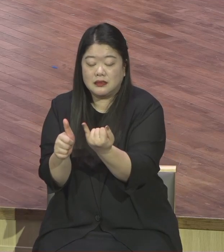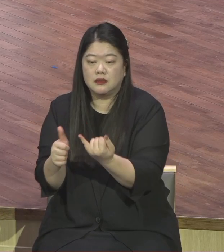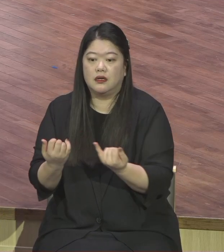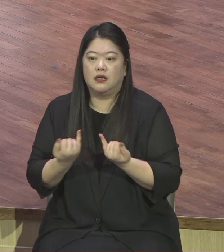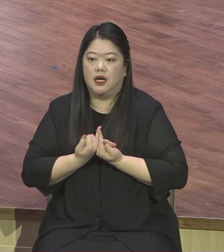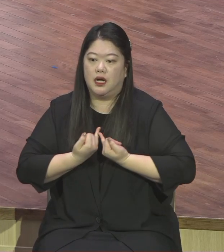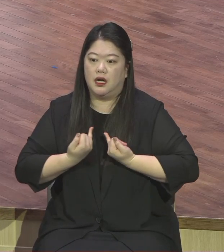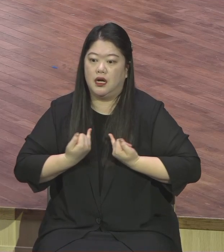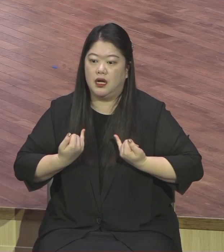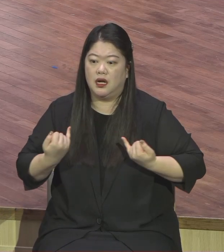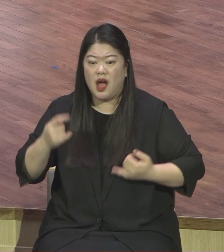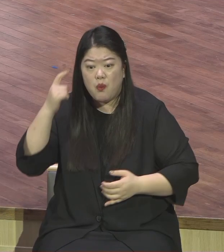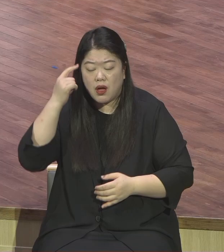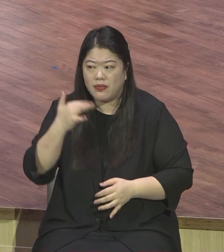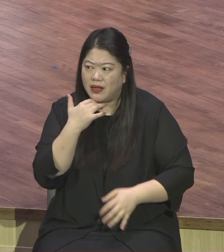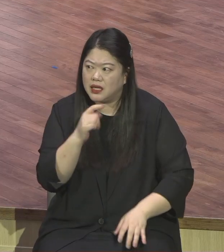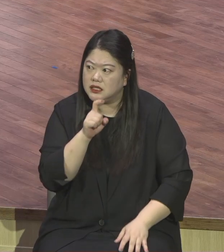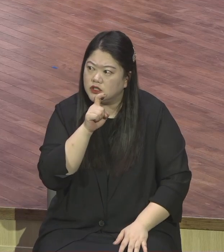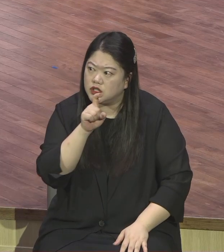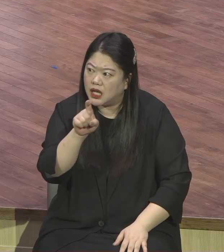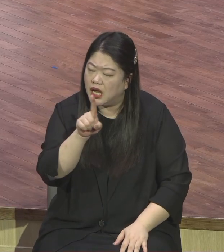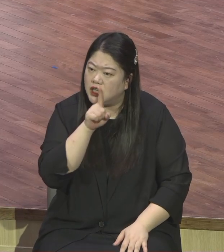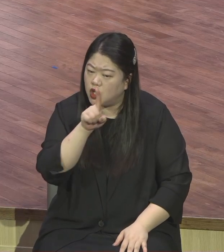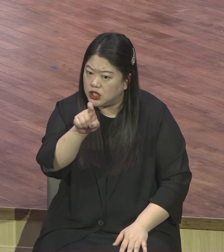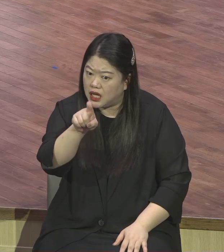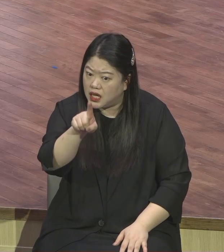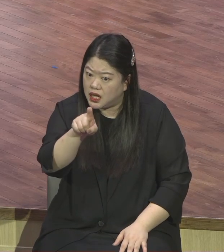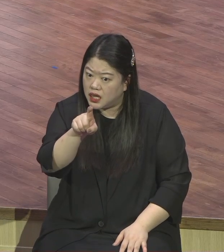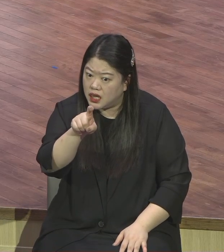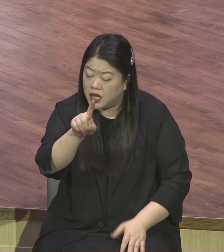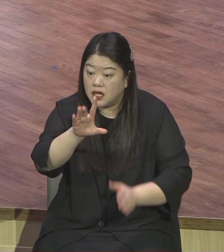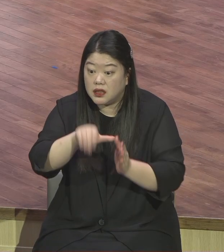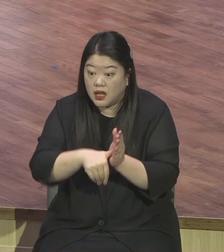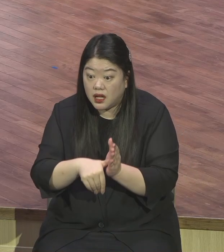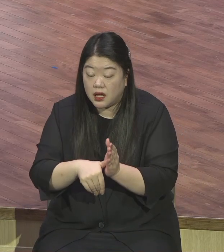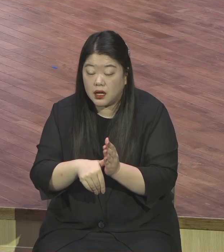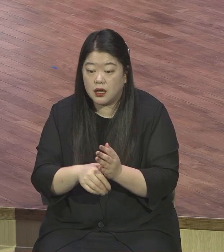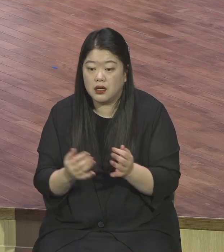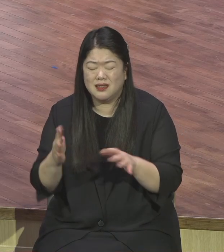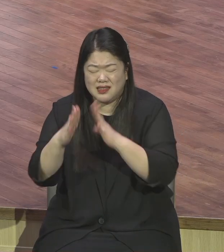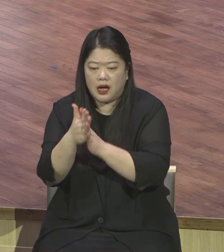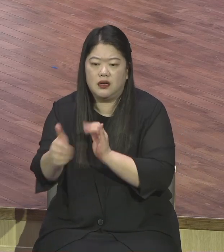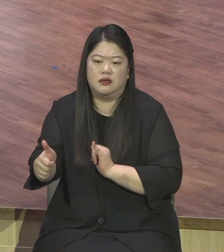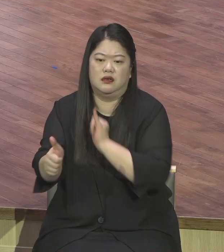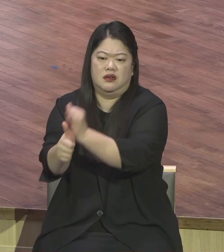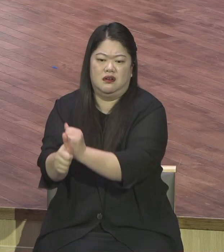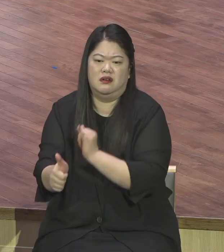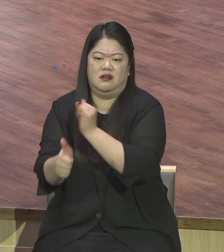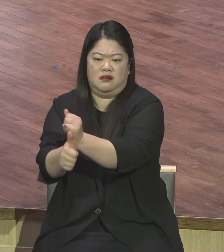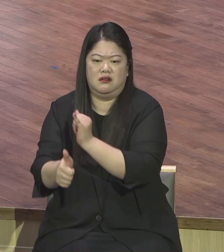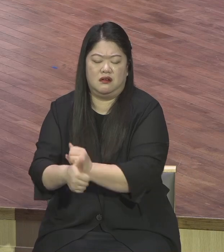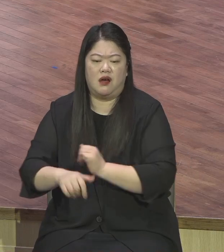16살만 되면 결혼하거든요. 그 아이들 이 소녀들을, 10대 소녀들을 강제로 막